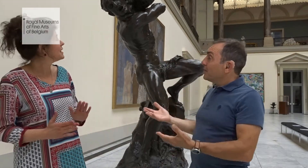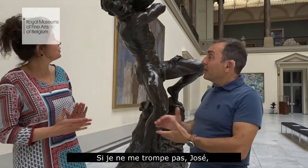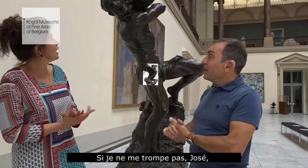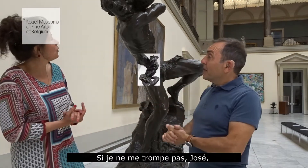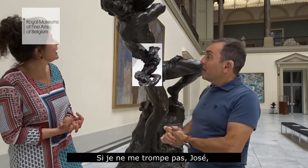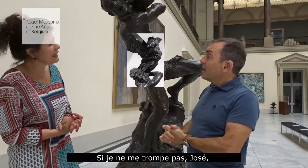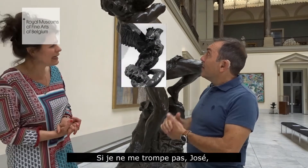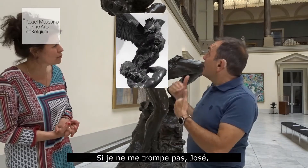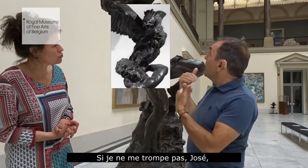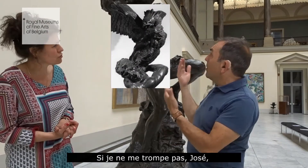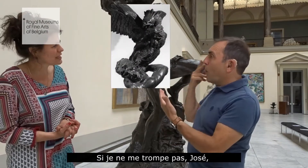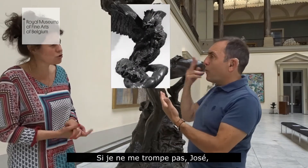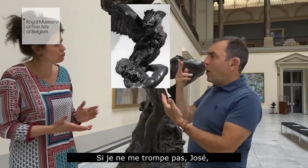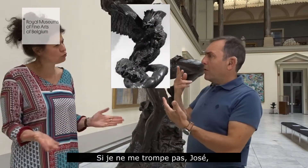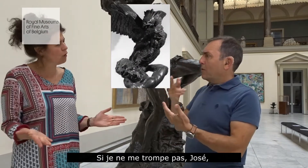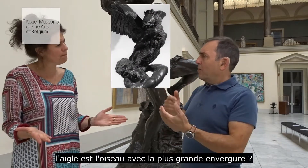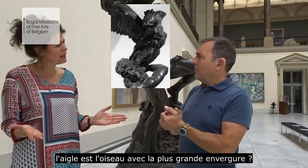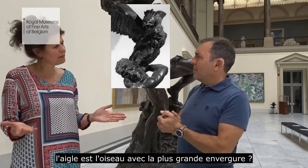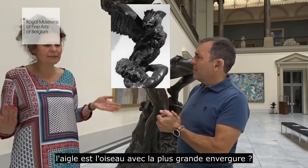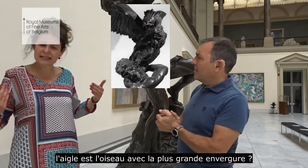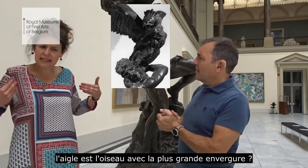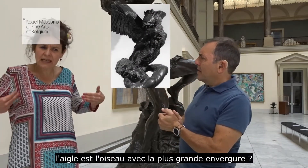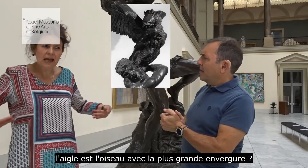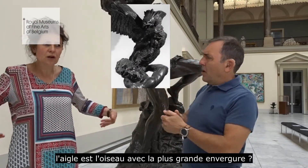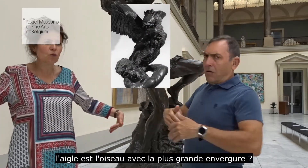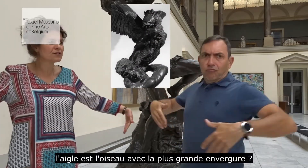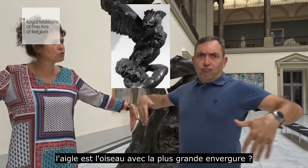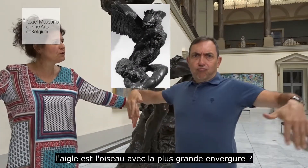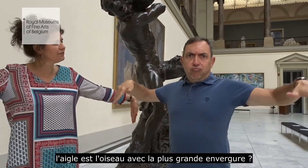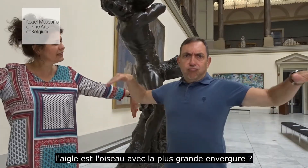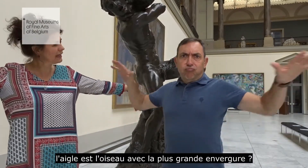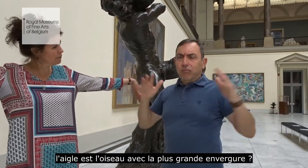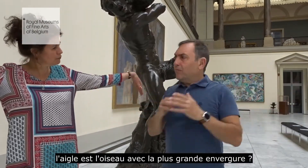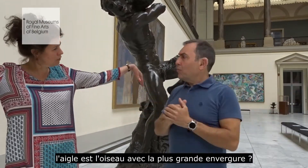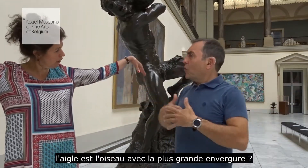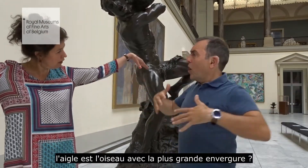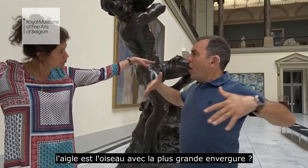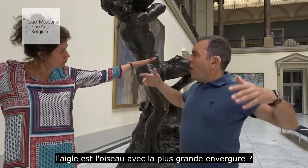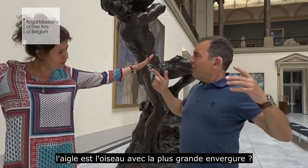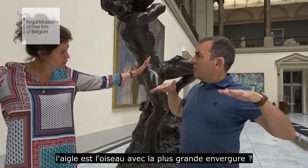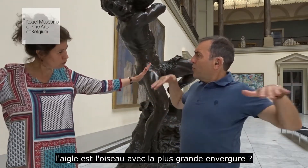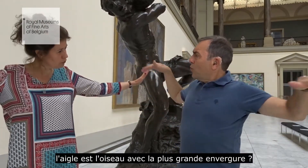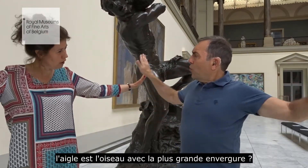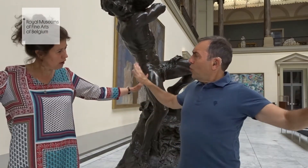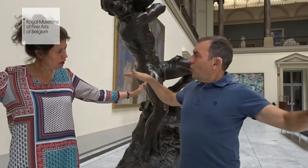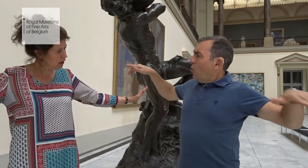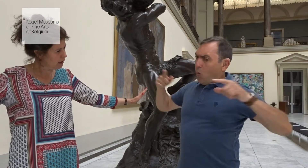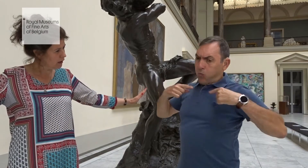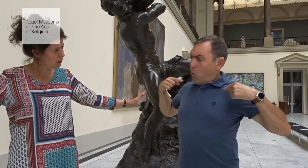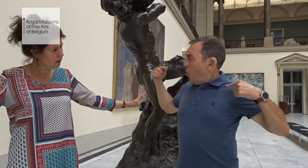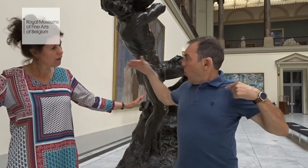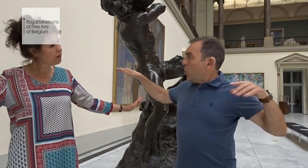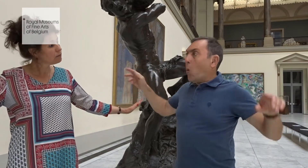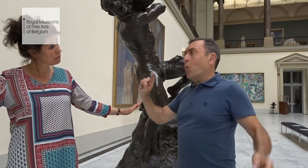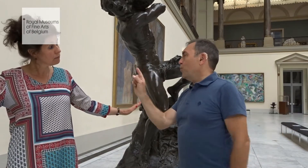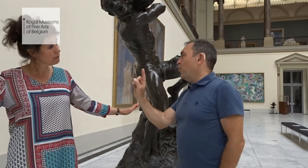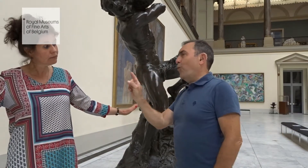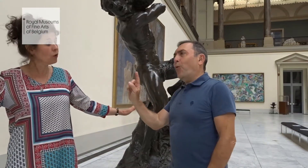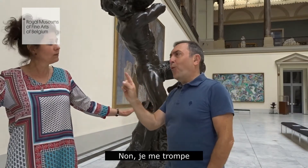Voilà, alors l'aigle, José, je ne me trompe pas quand même, c'est l'oiseau avec la plus grande envergure? Non?